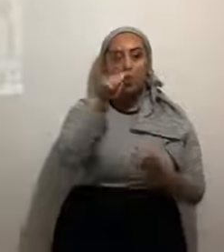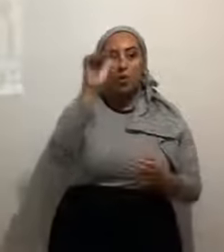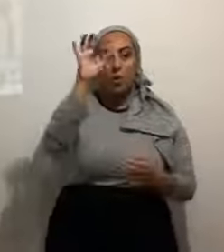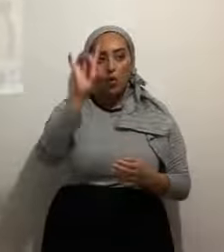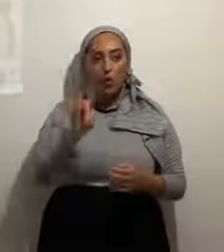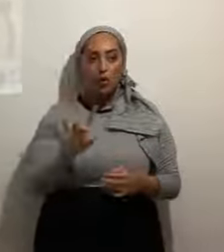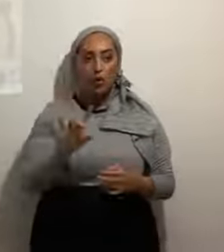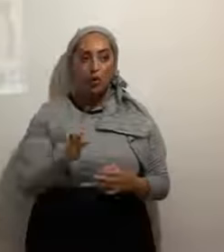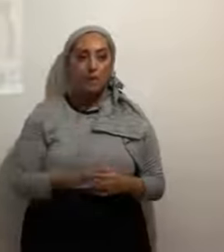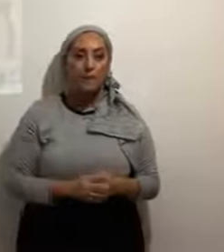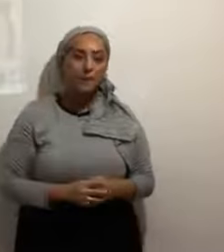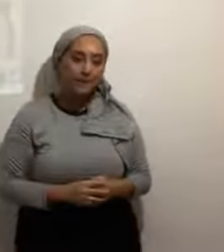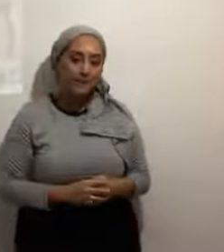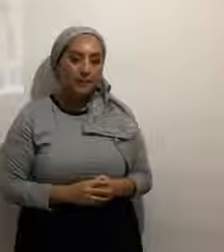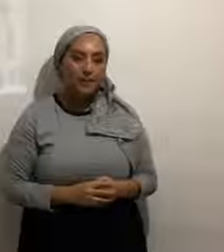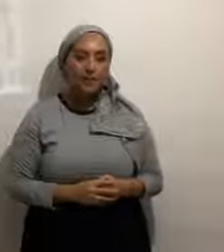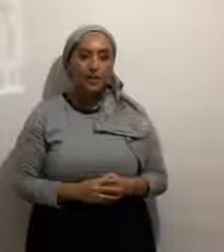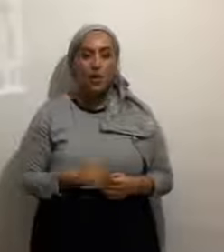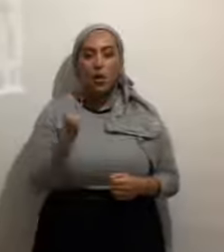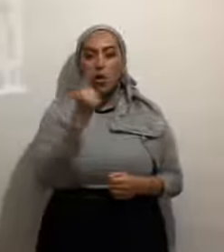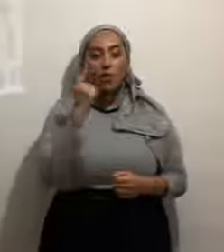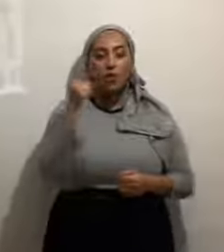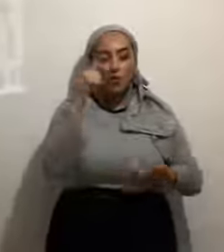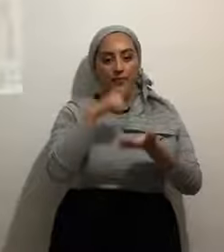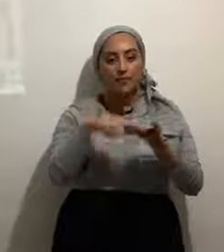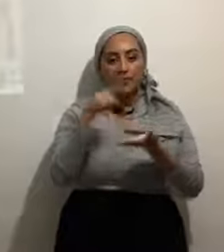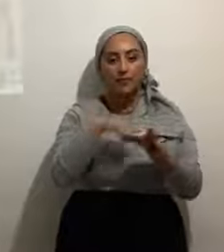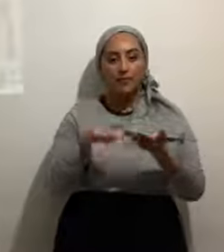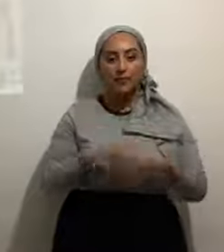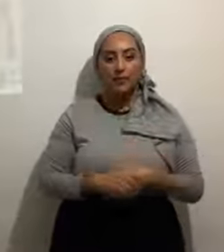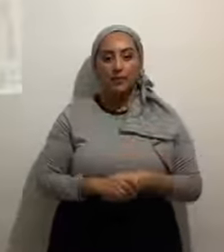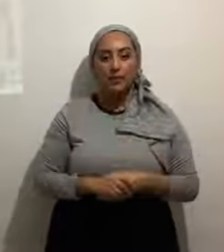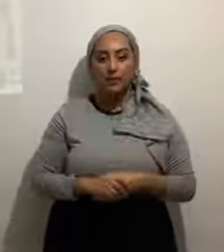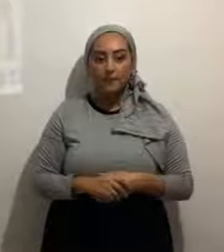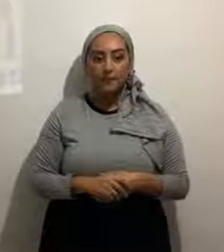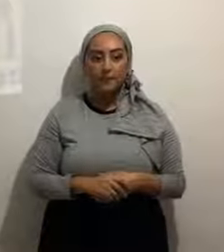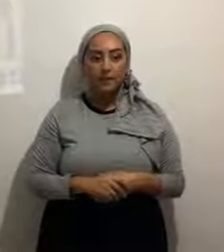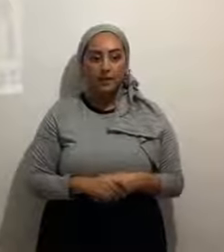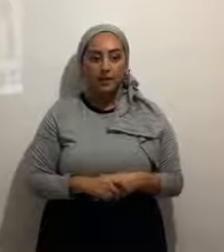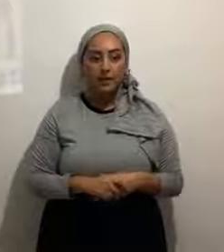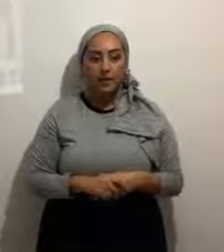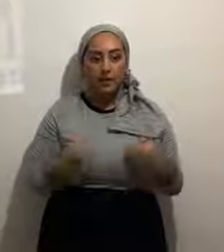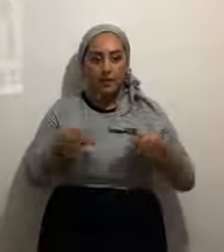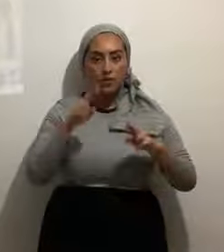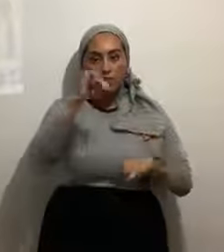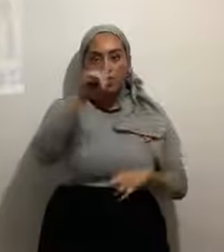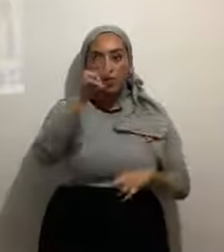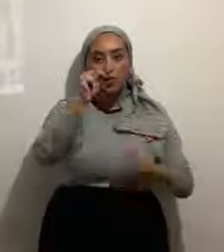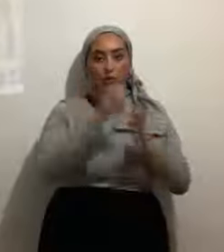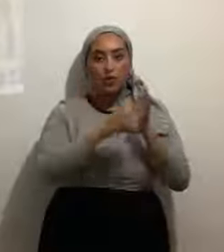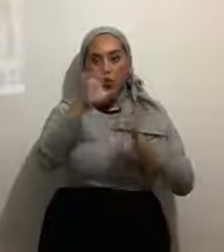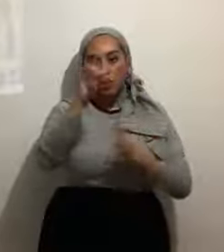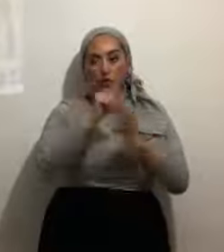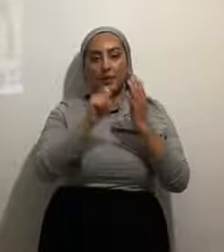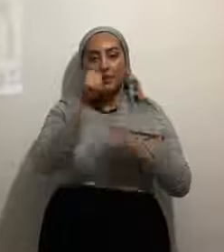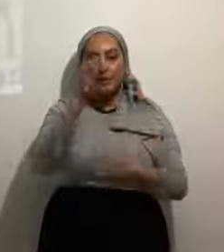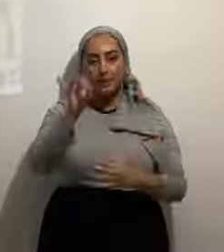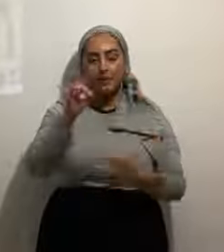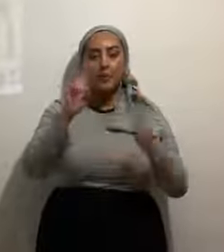8, 28. Nada más darle una vuelta a la hoja anterior. Eso, ¿ya tienen Juan 8, 28? Perfecto.